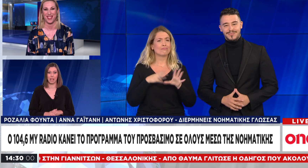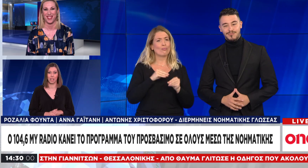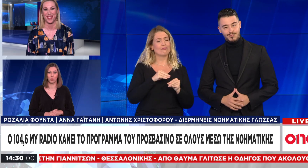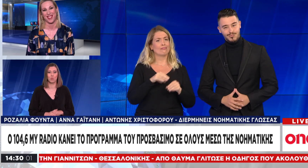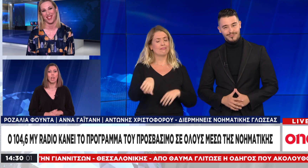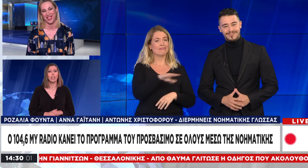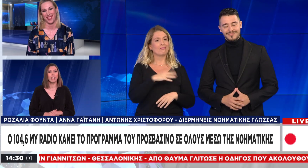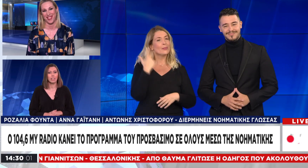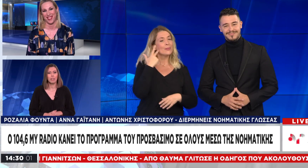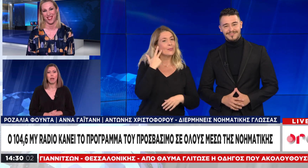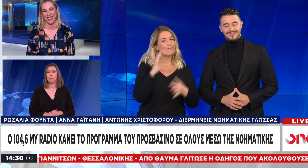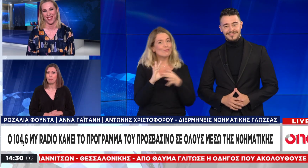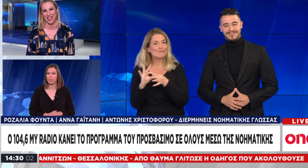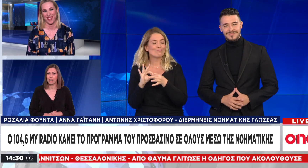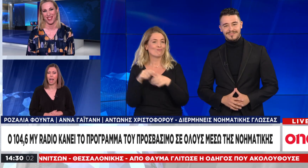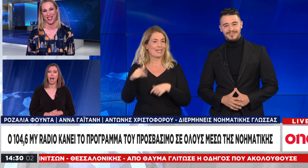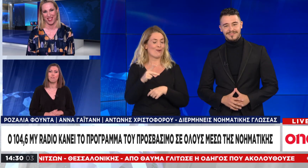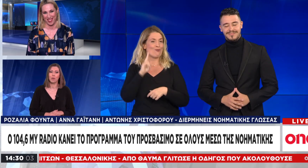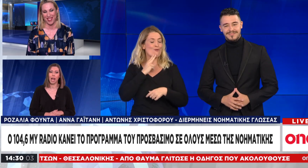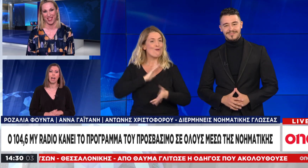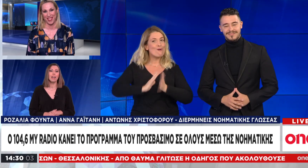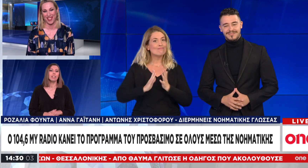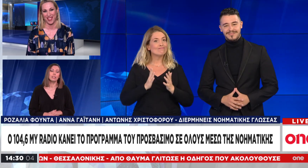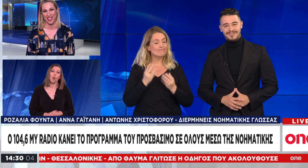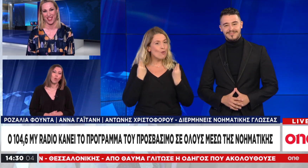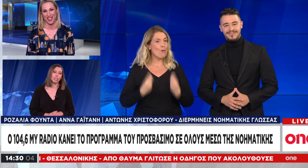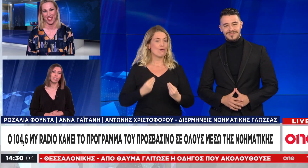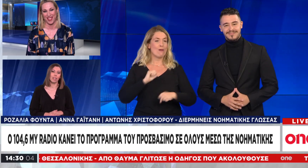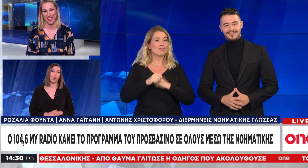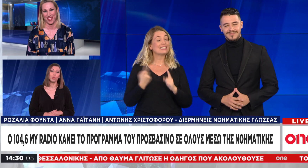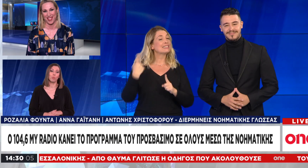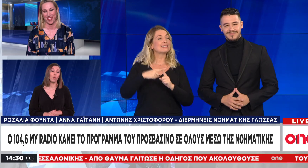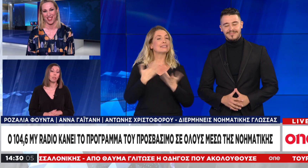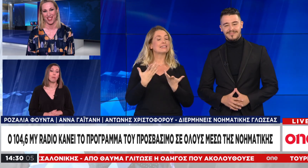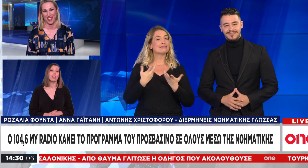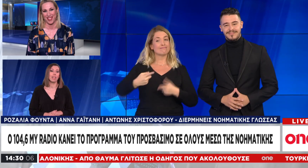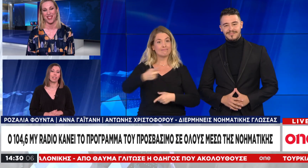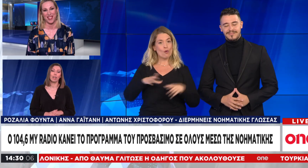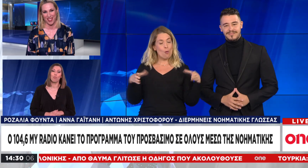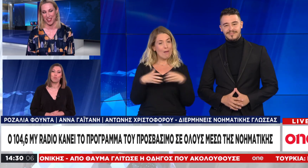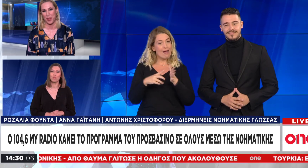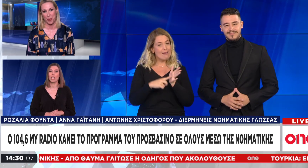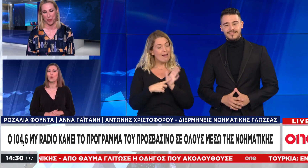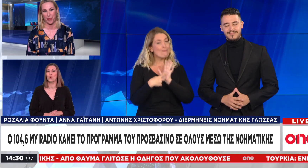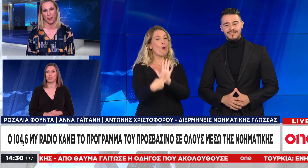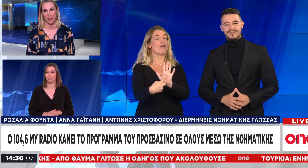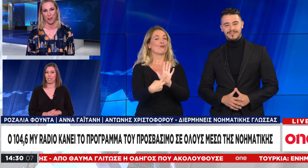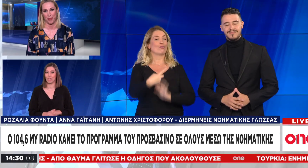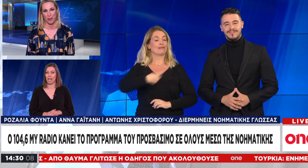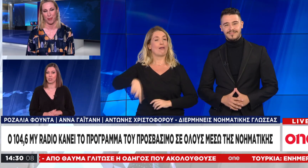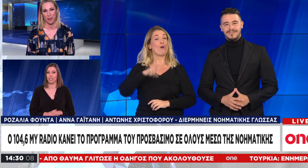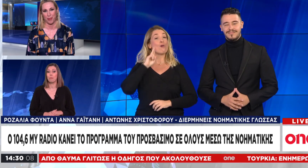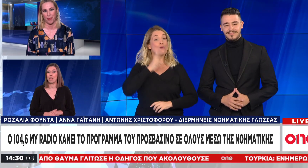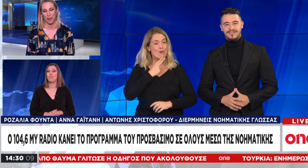μέσα τους γιατί πραγματικά αφορά όλη την όλο το όλα τα πεδία και κωφούς και ακούοντας αυτή η